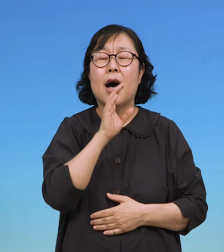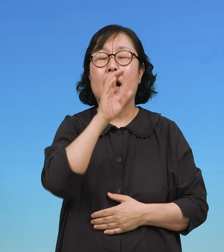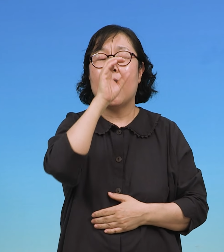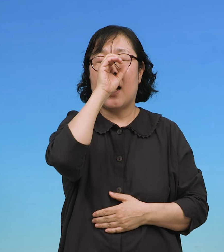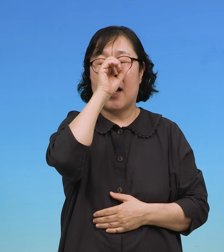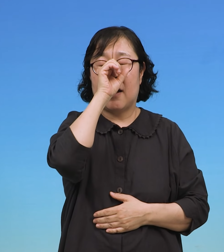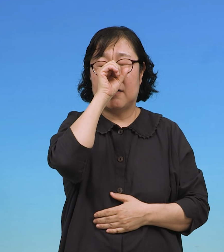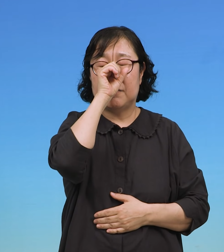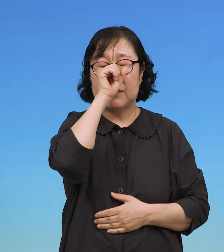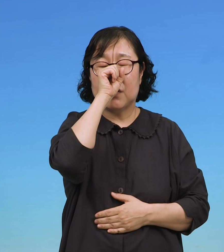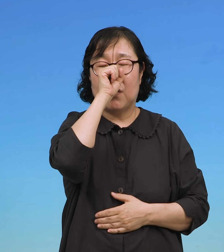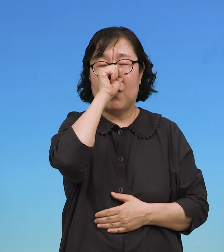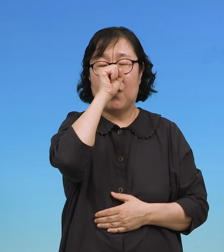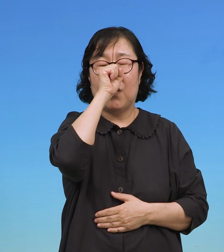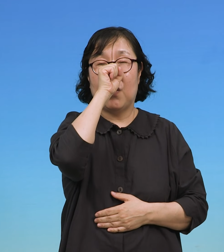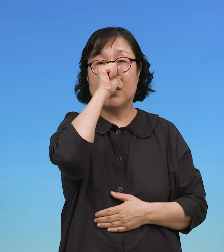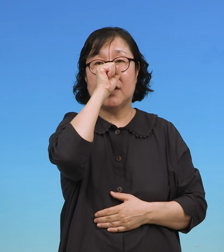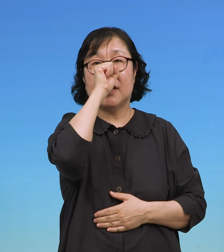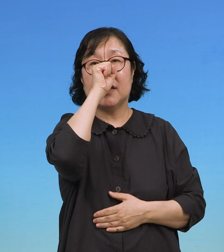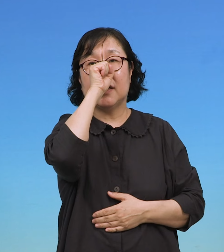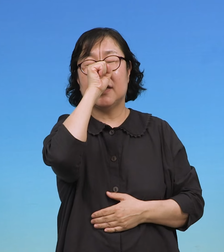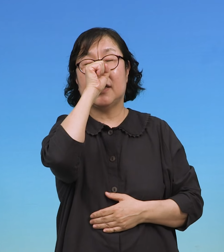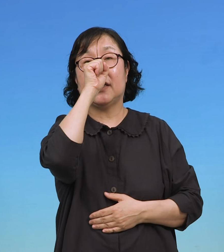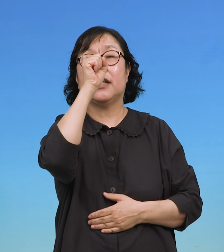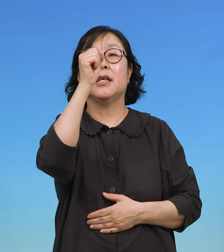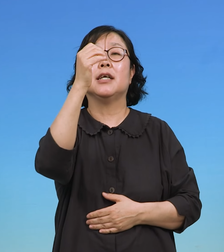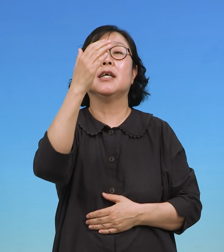참 좋으신